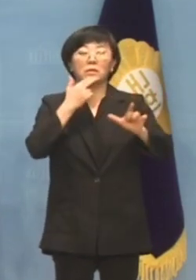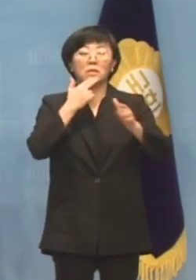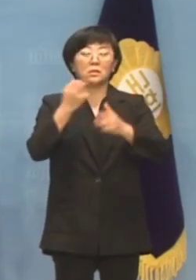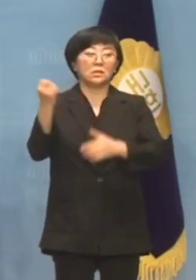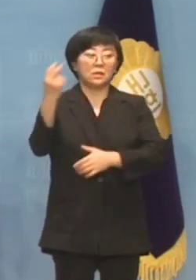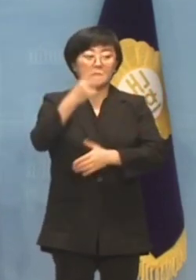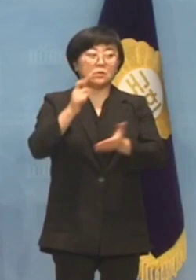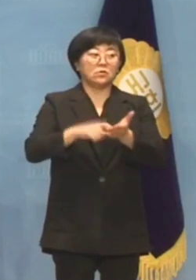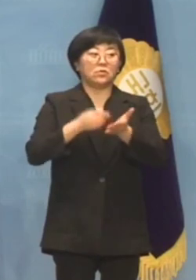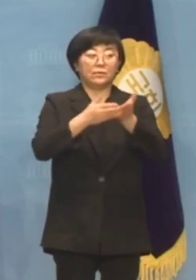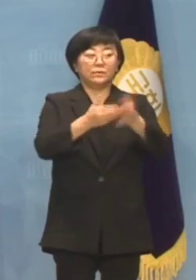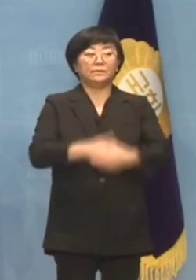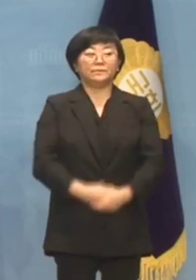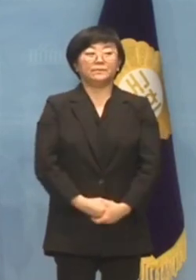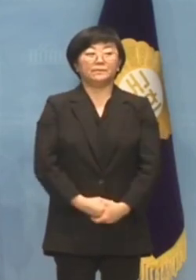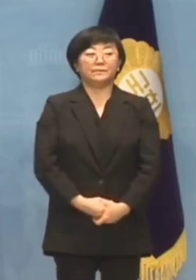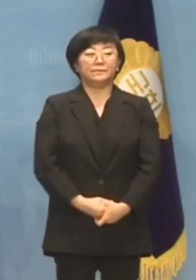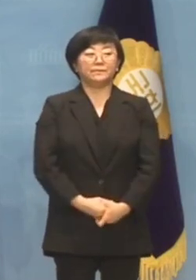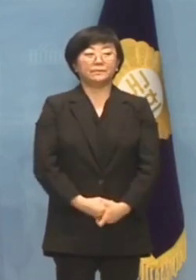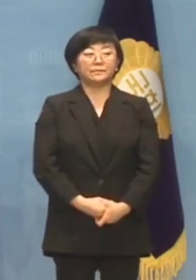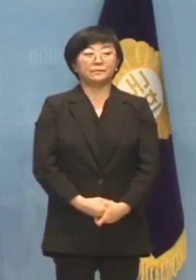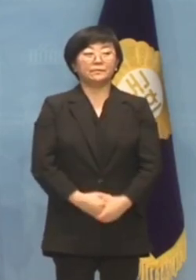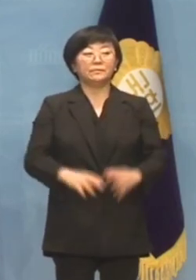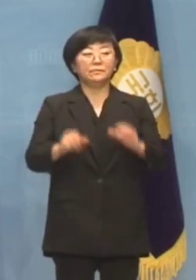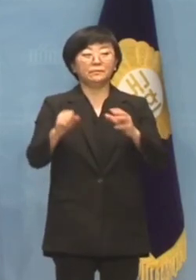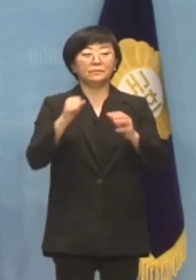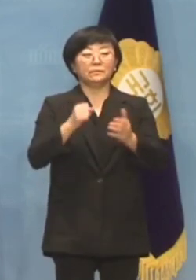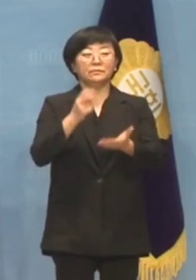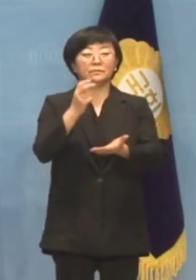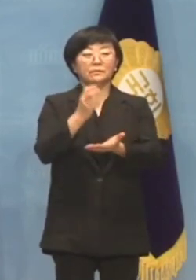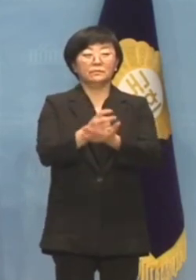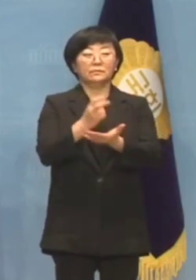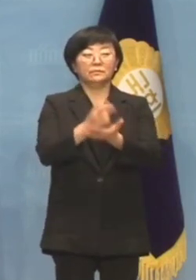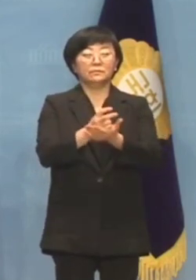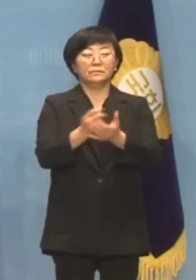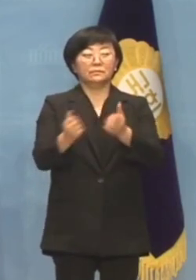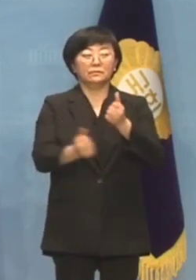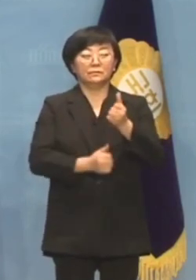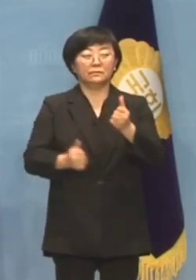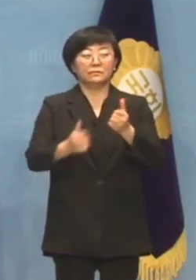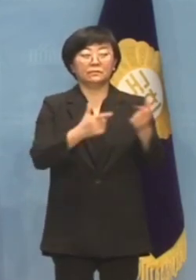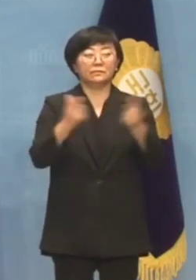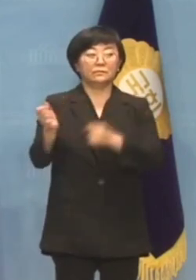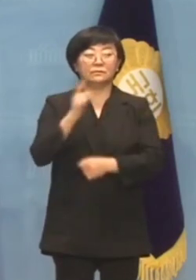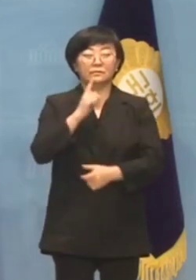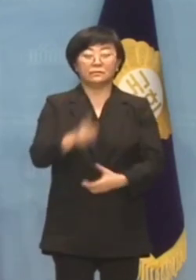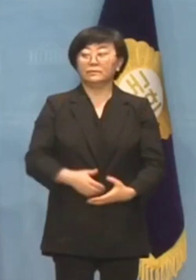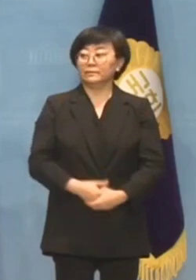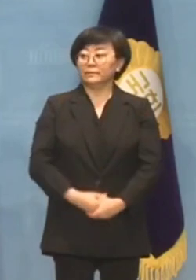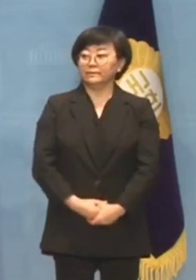거듭 촉구합니다. 국민의힘 법제사법위원회 위원 일동.